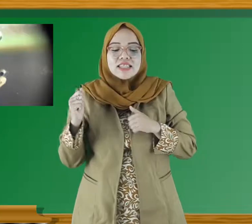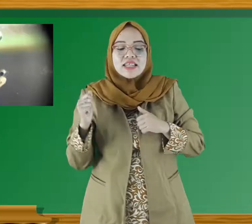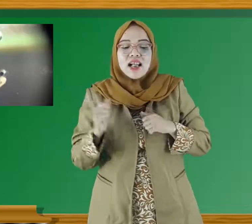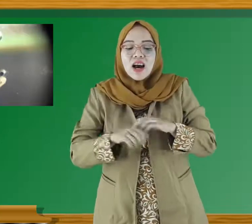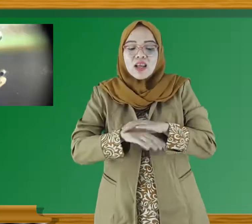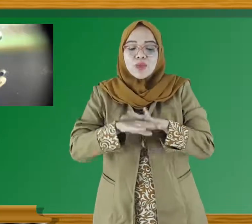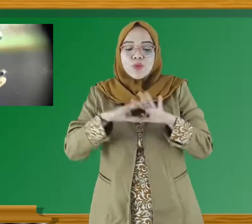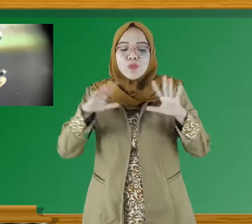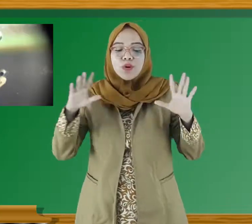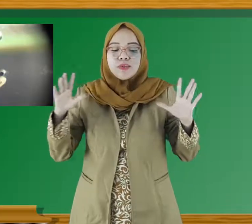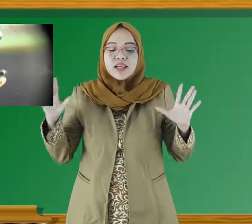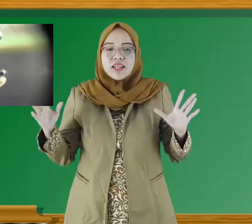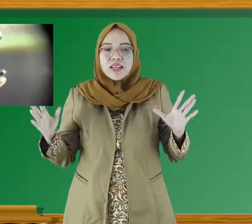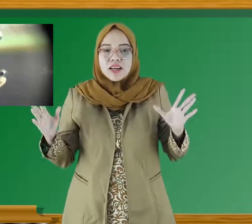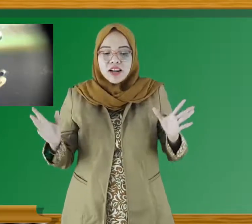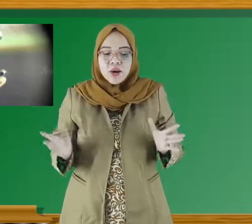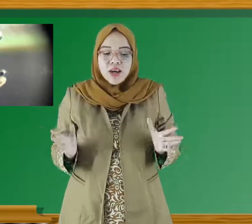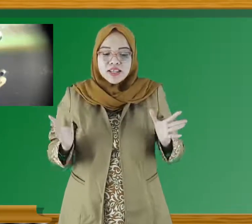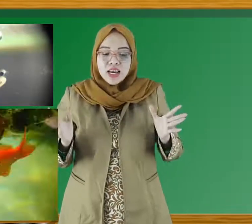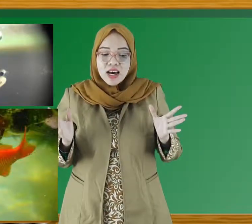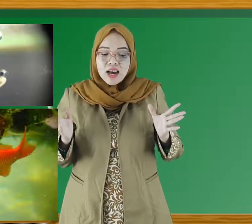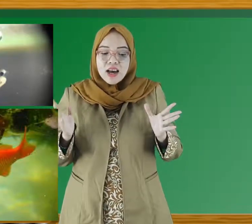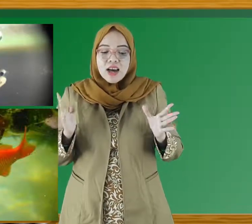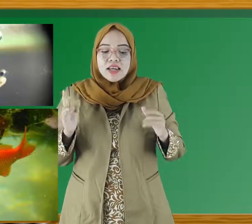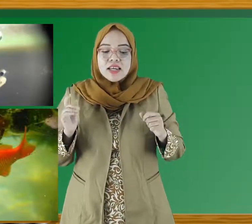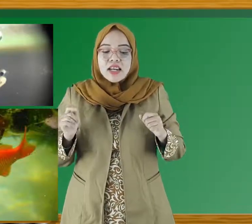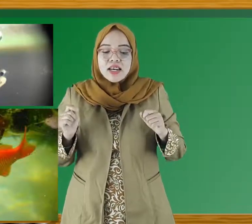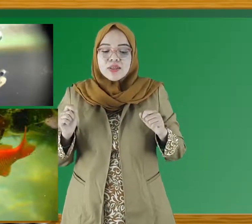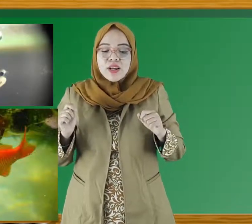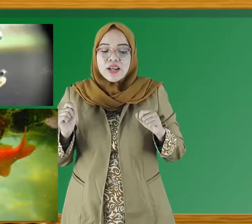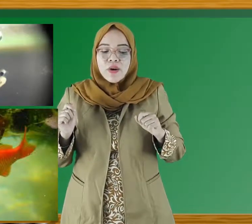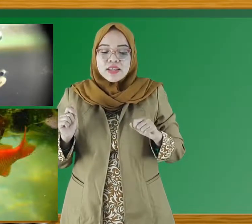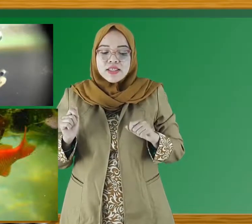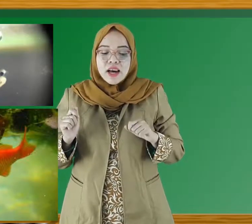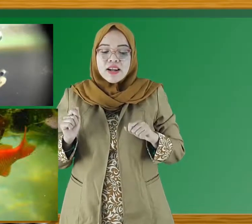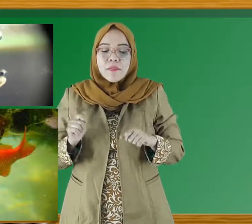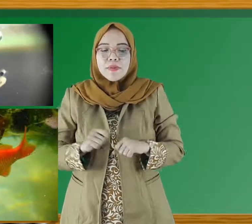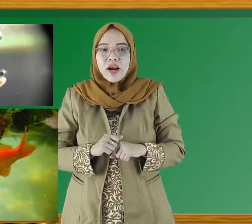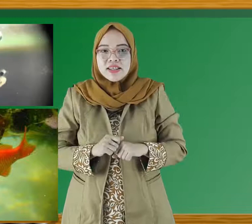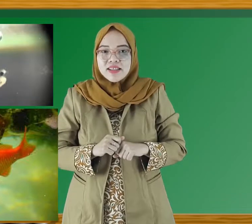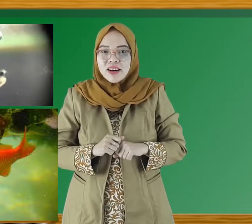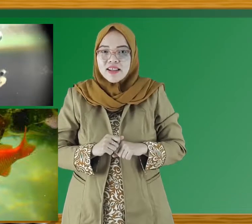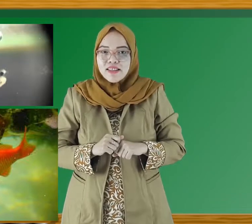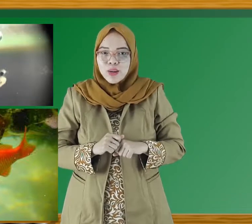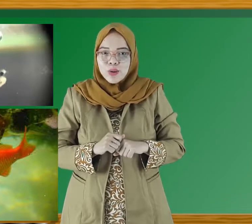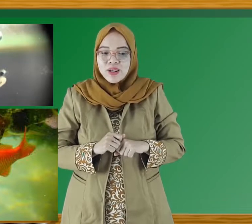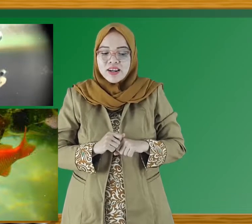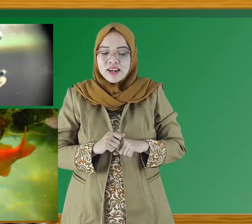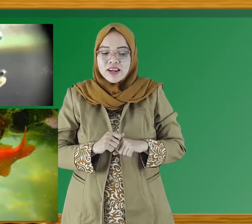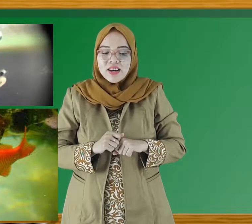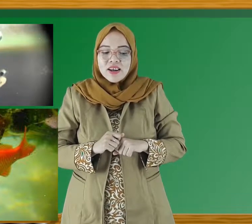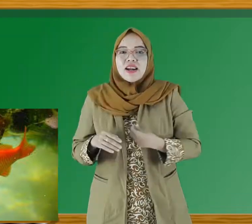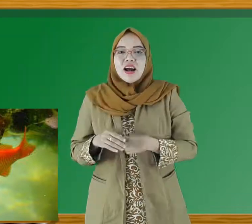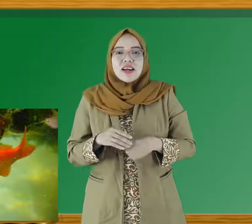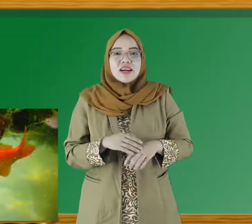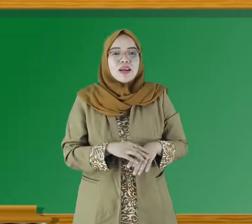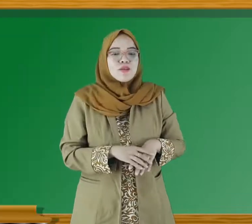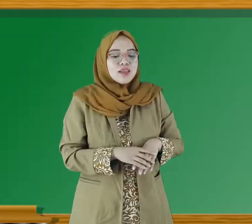kecil akan tumbuh menjadi ikan dewasa. Ikan yang sudah dewasa dapat menghasilkan telur. Anak-anak yang ibu